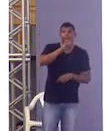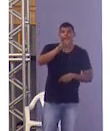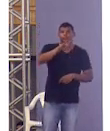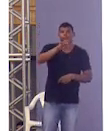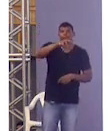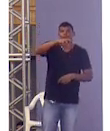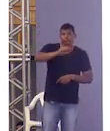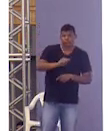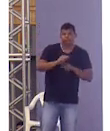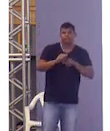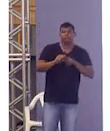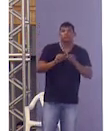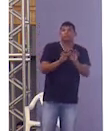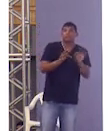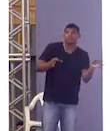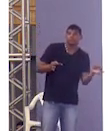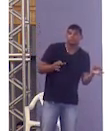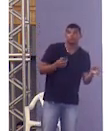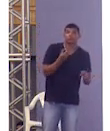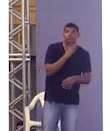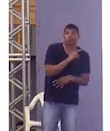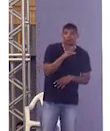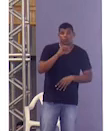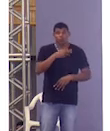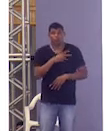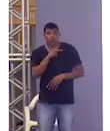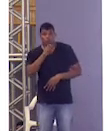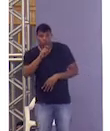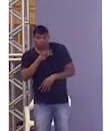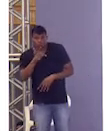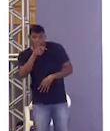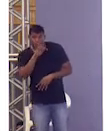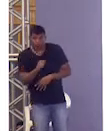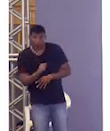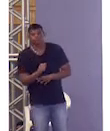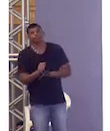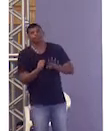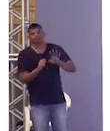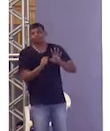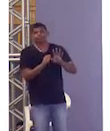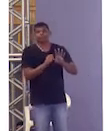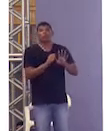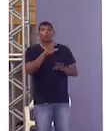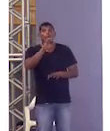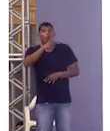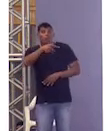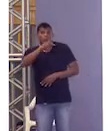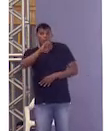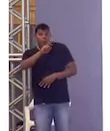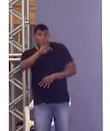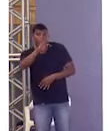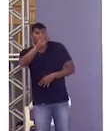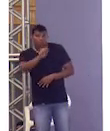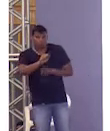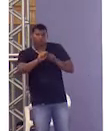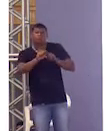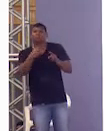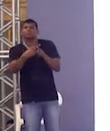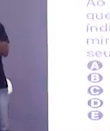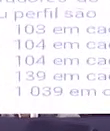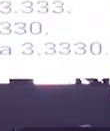simples ou composta? Composta. Por que ela é composta? Porque, cadê ela? Está